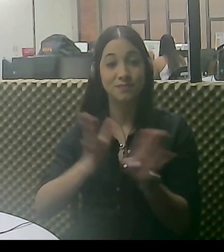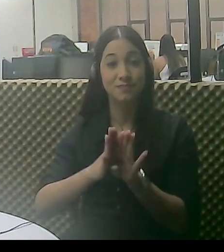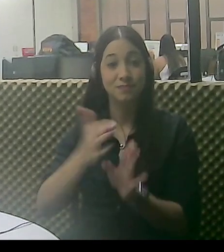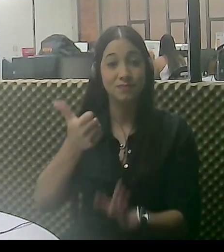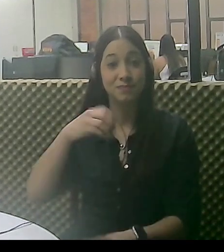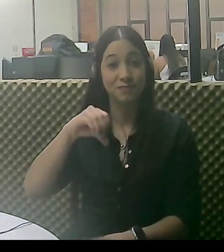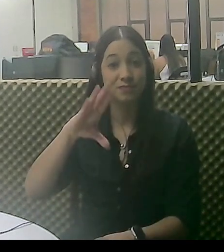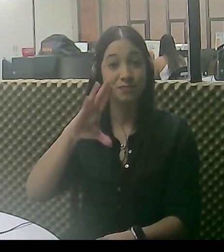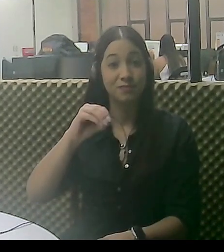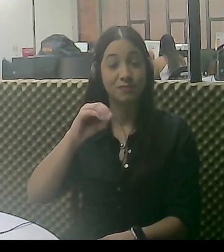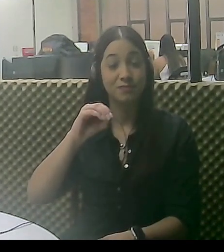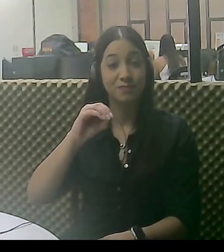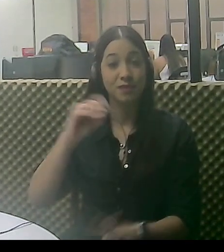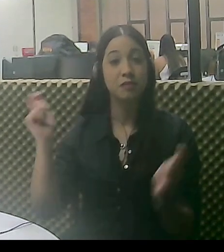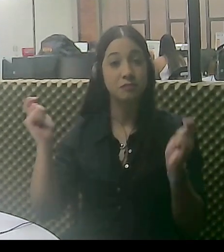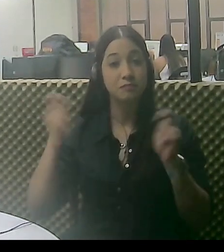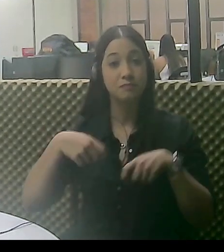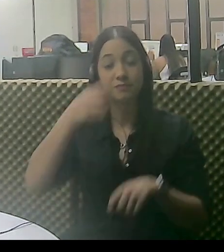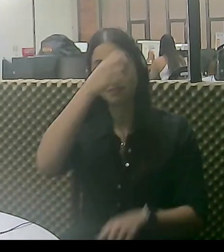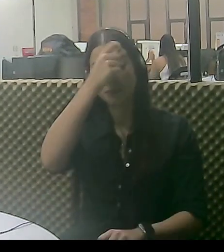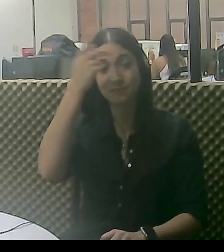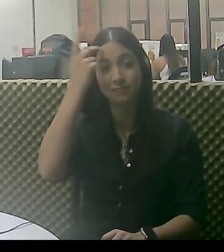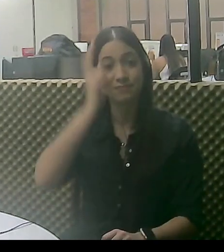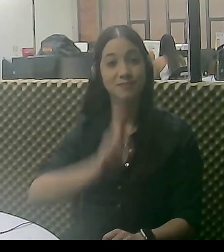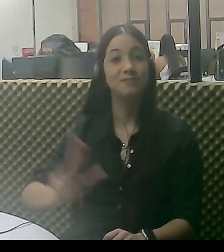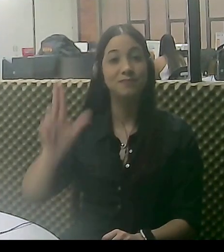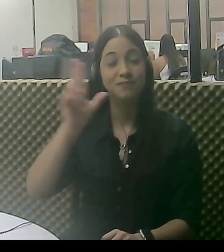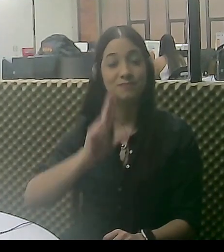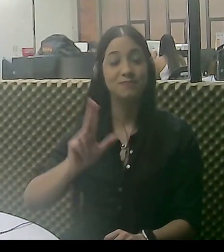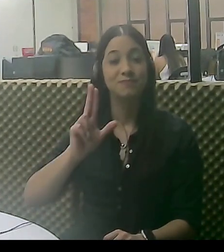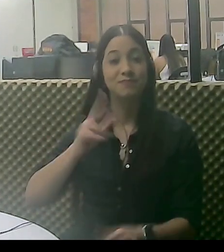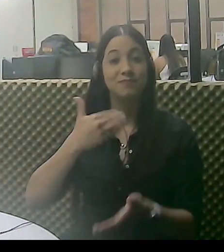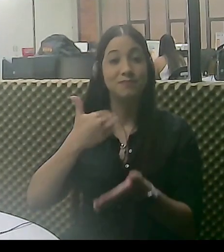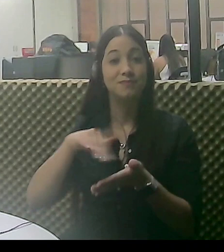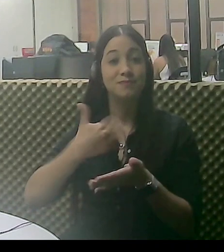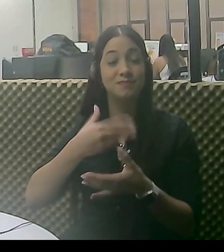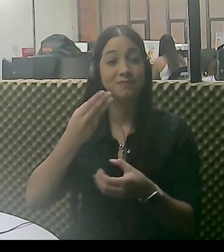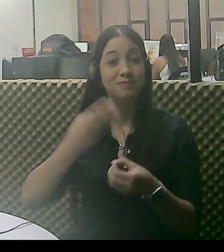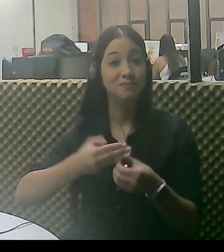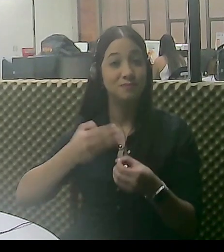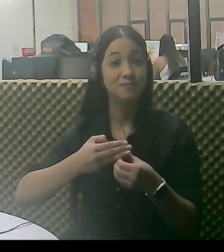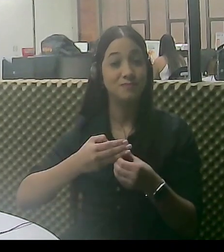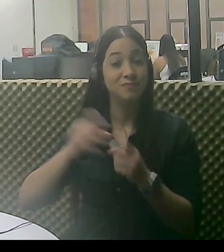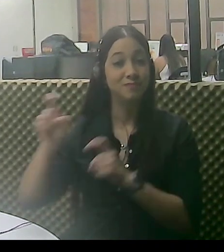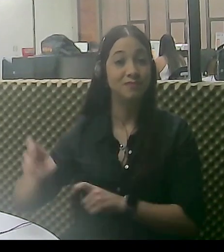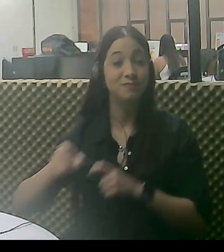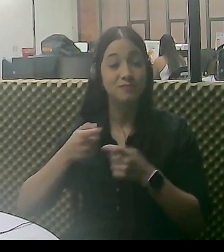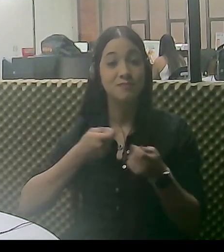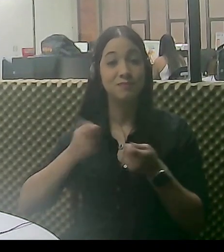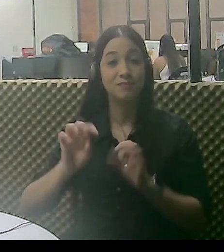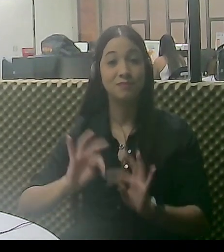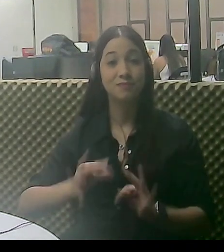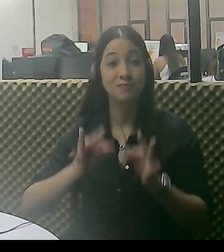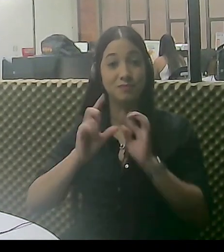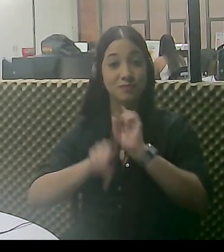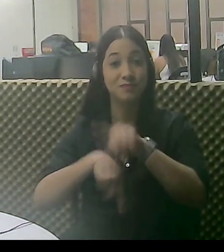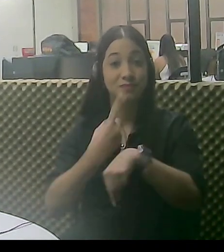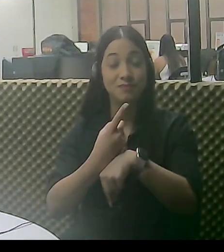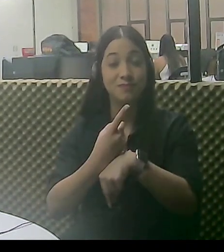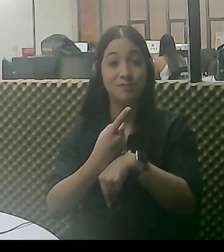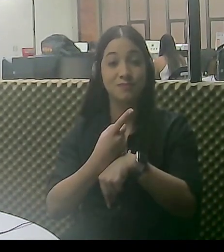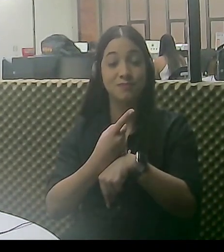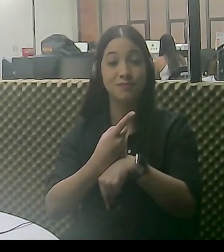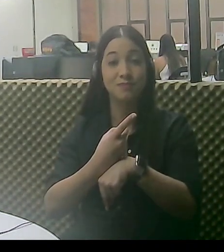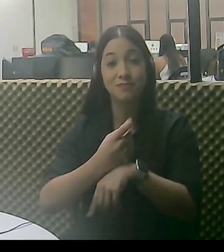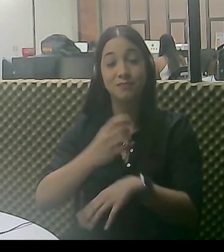da noite. Viabilizada pela Prefeitura de Uberlândia, por meio da Secretaria Municipal de Agronegócio, Economia e Inovação,